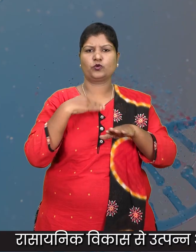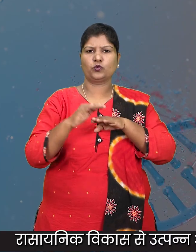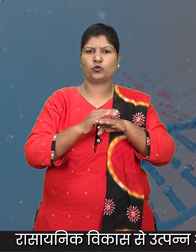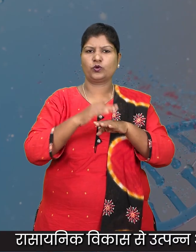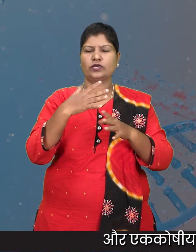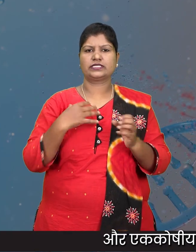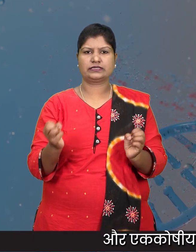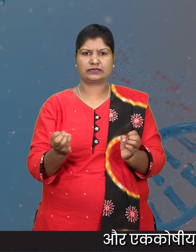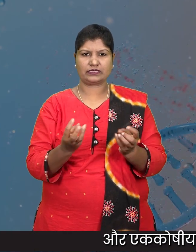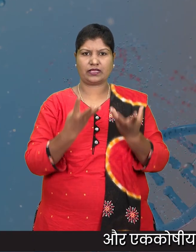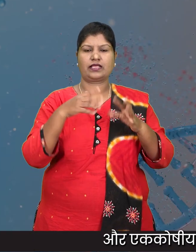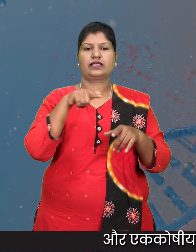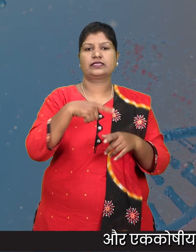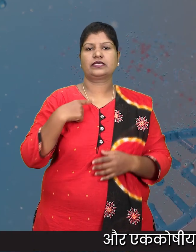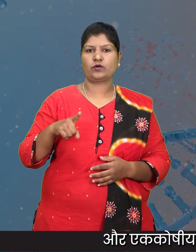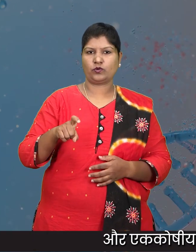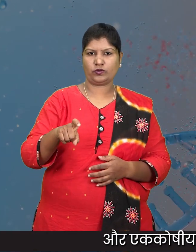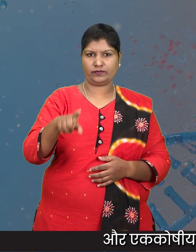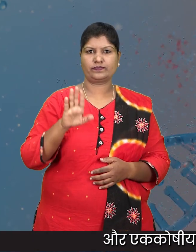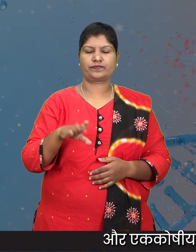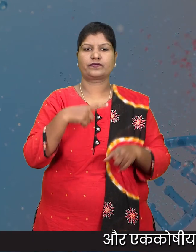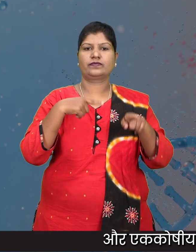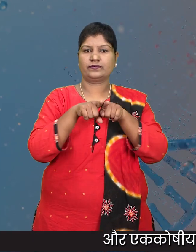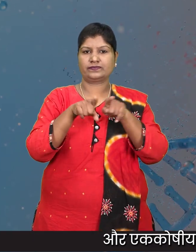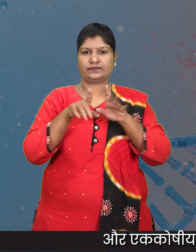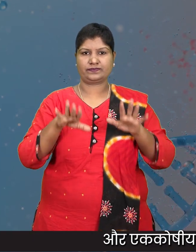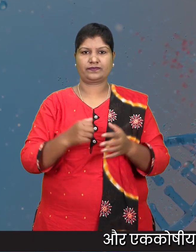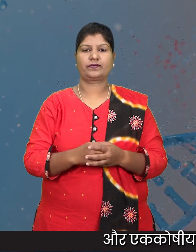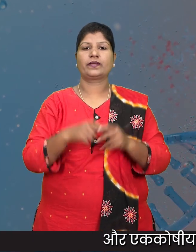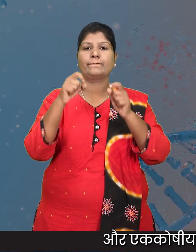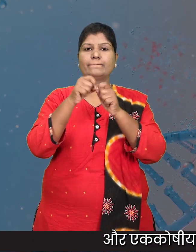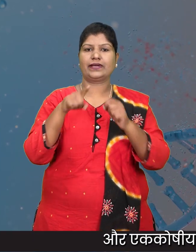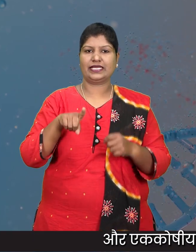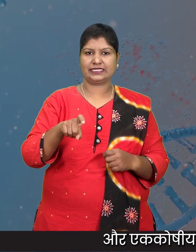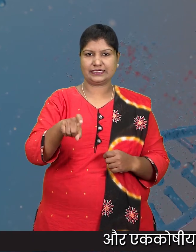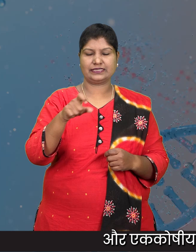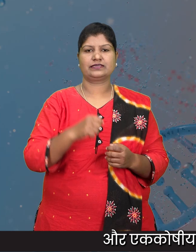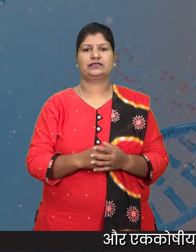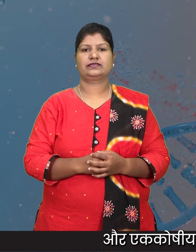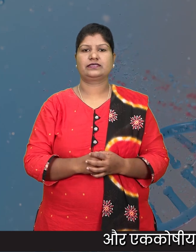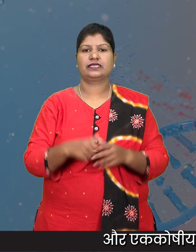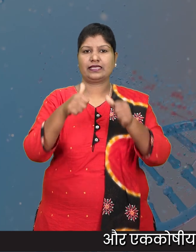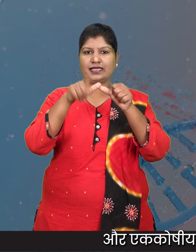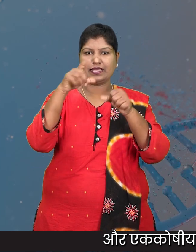कवक और एककोशीय प्रजीव संबंधी जैसे जीवों को जन्म दिया।